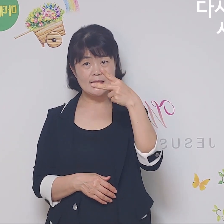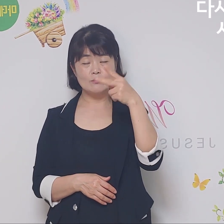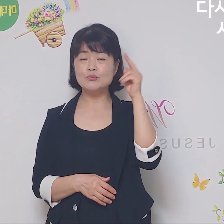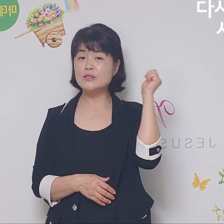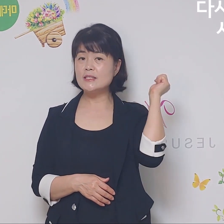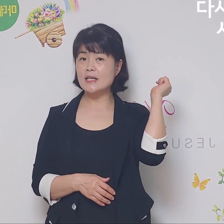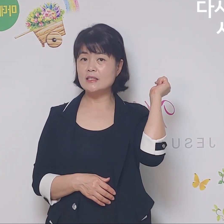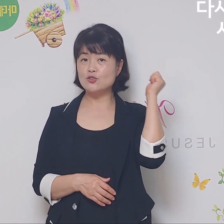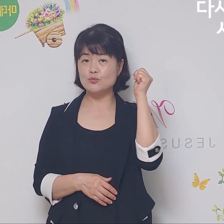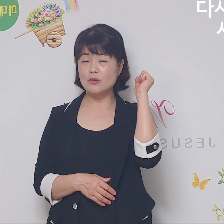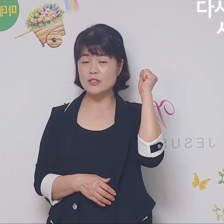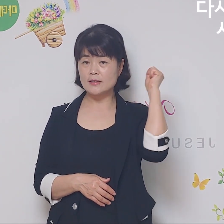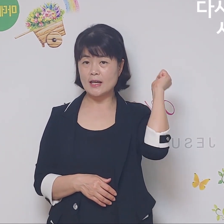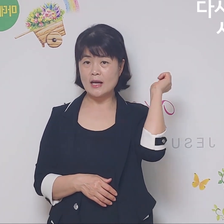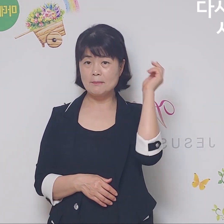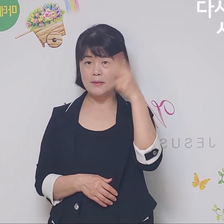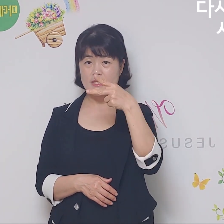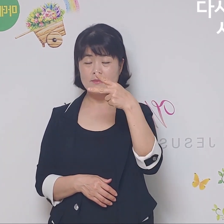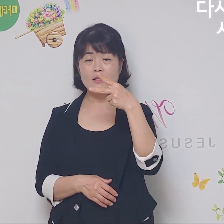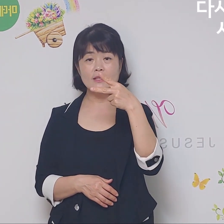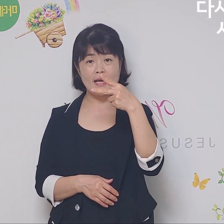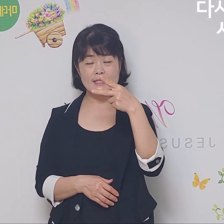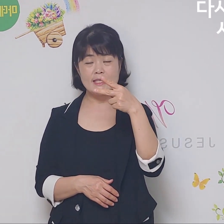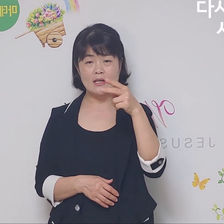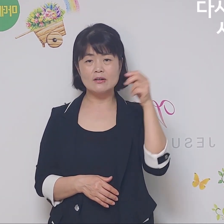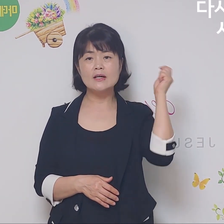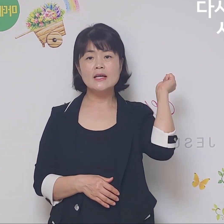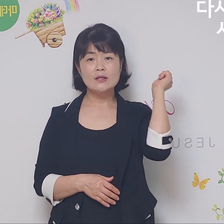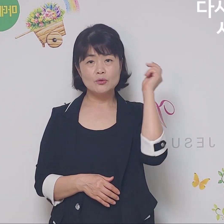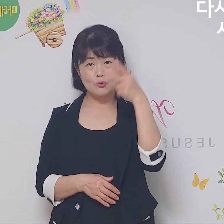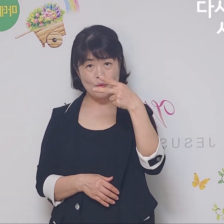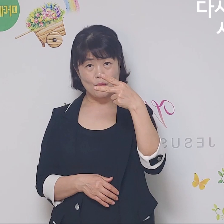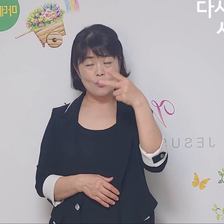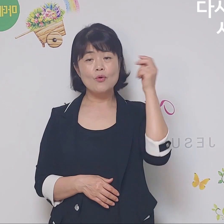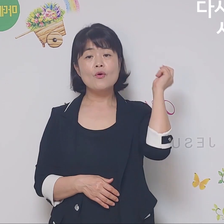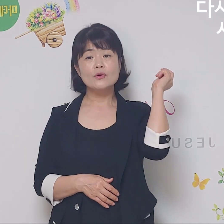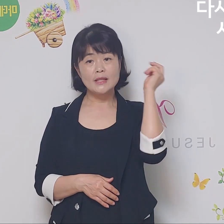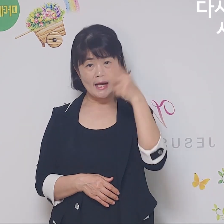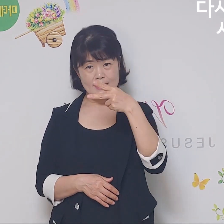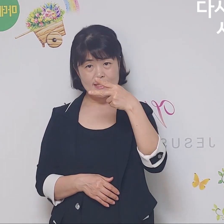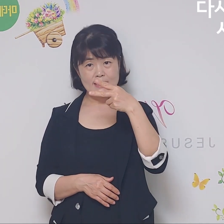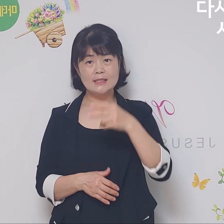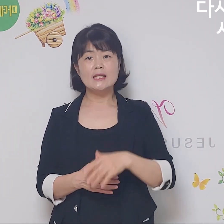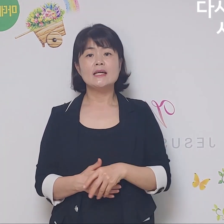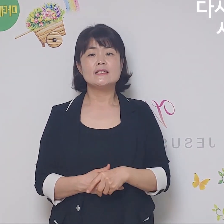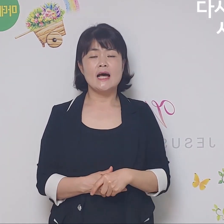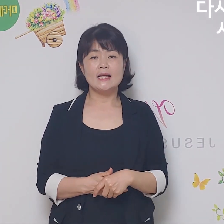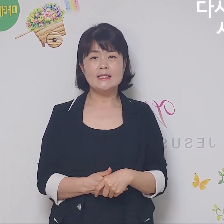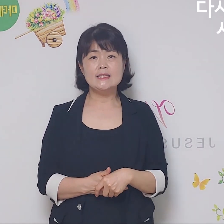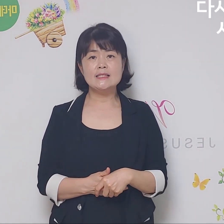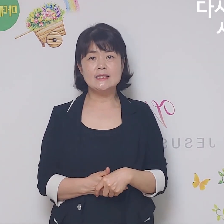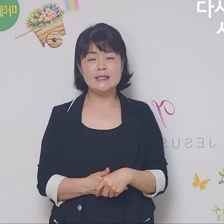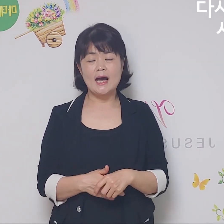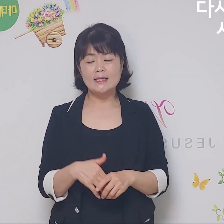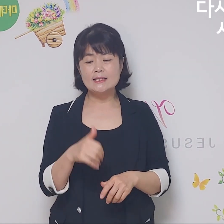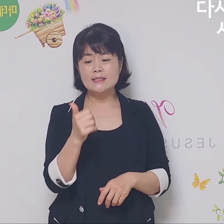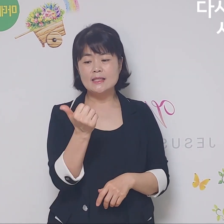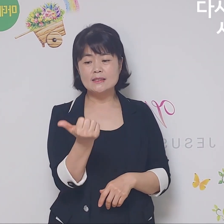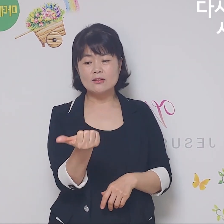다시 V자를 주먹을 잡다가 피시면 다시예요. 또 다시. 자, 일으키다는